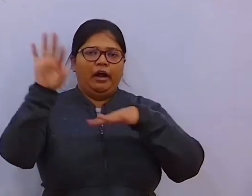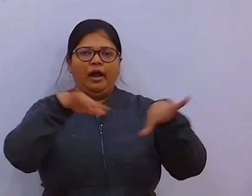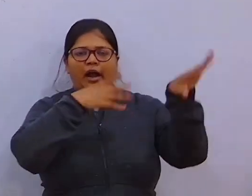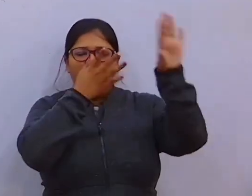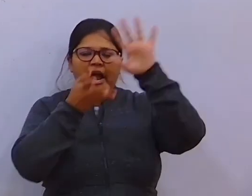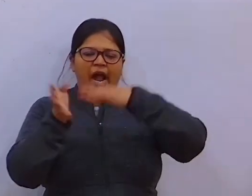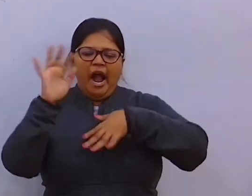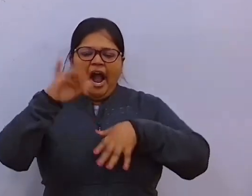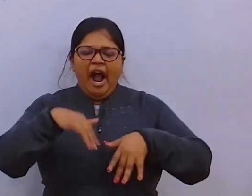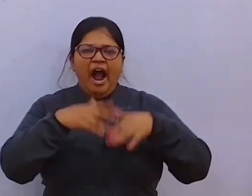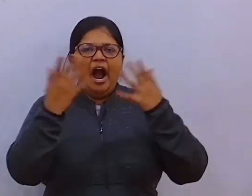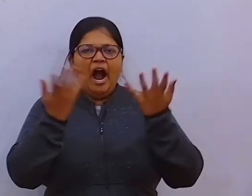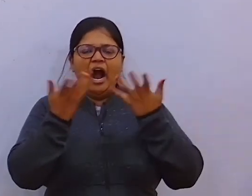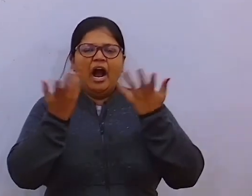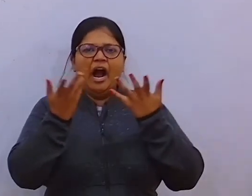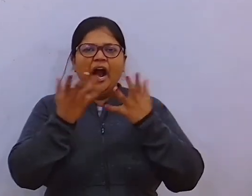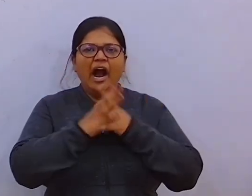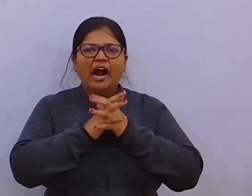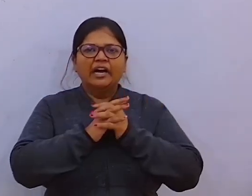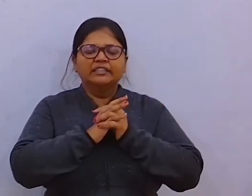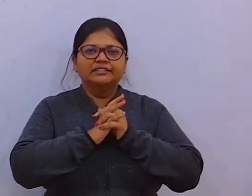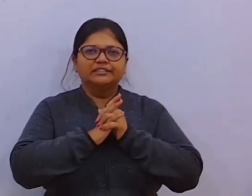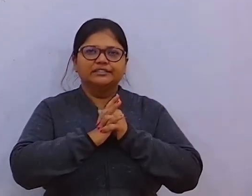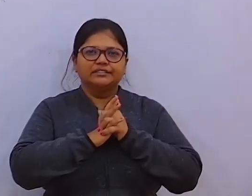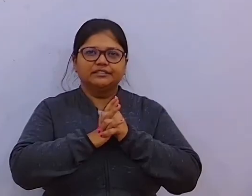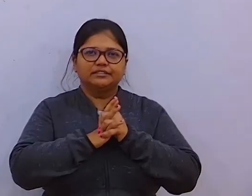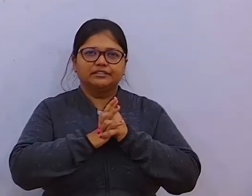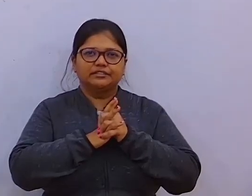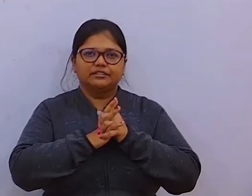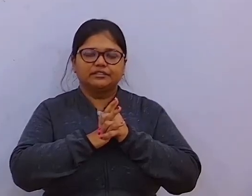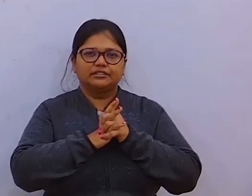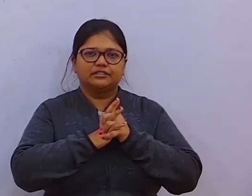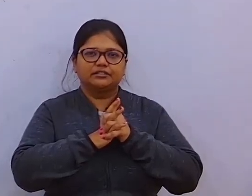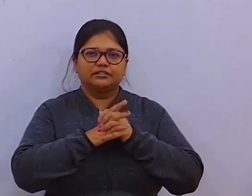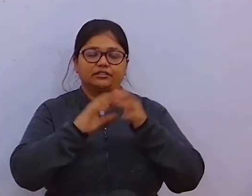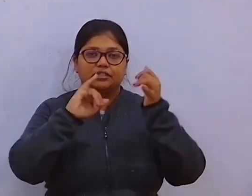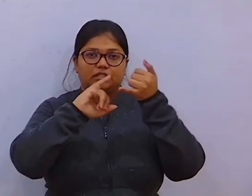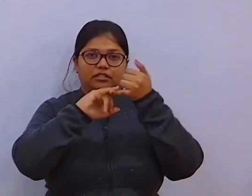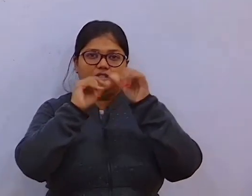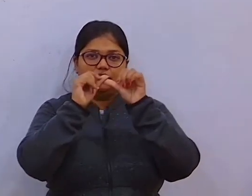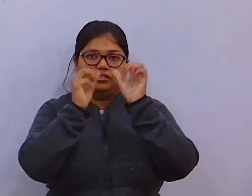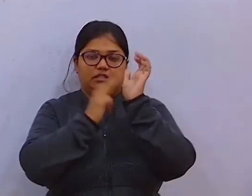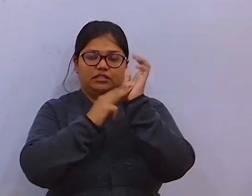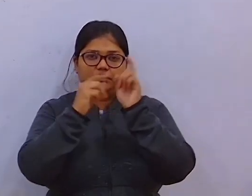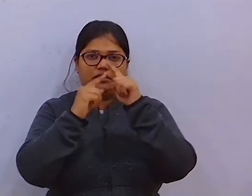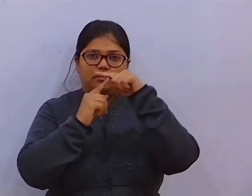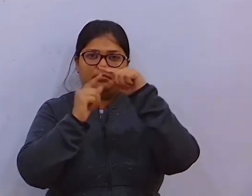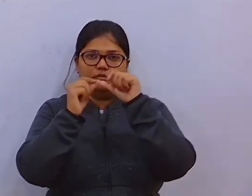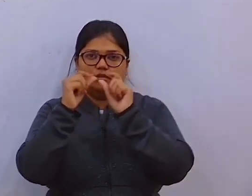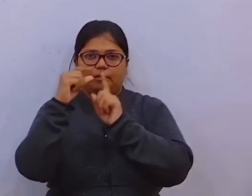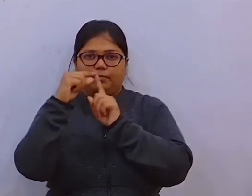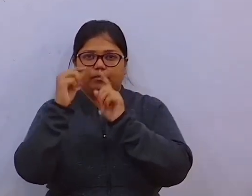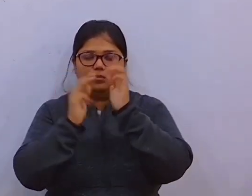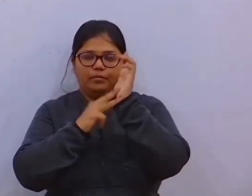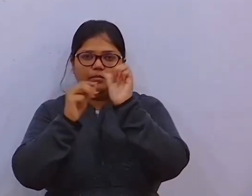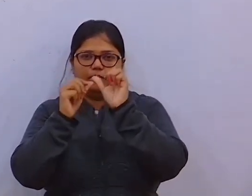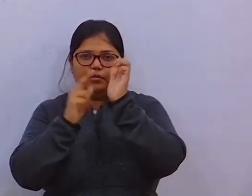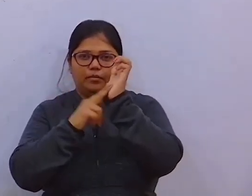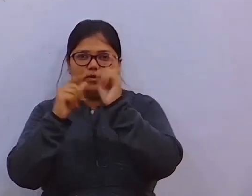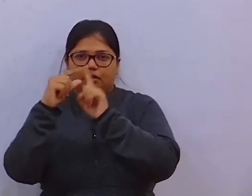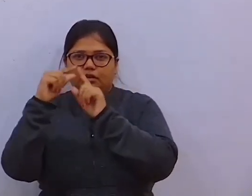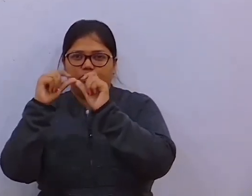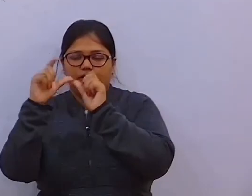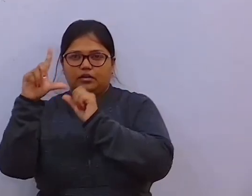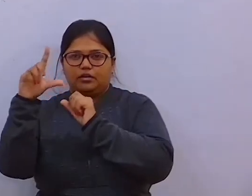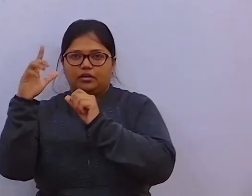स्ट्रीम पवने हैं वो कहाँ पर बह रही है? समताप मंडल में। ठीक है, कहाँ पर विचरण कर रही है? समताप मंडल में। ठीक